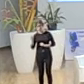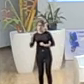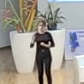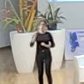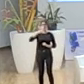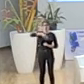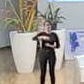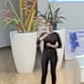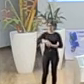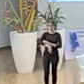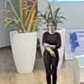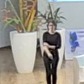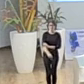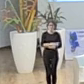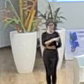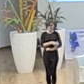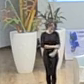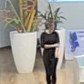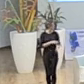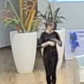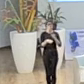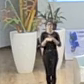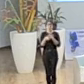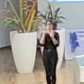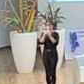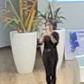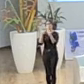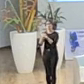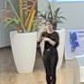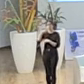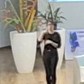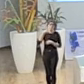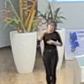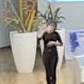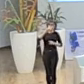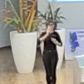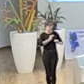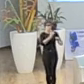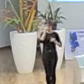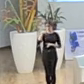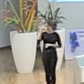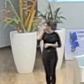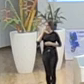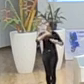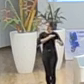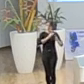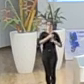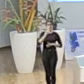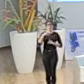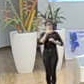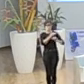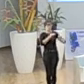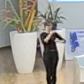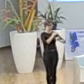a Marco para que continúen con sus reflexiones, estimulados no solo por las preguntas que